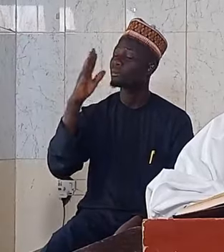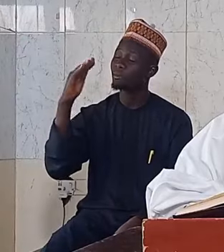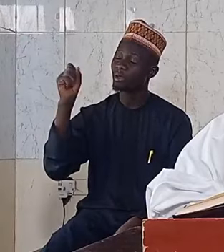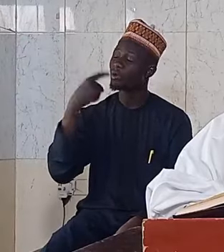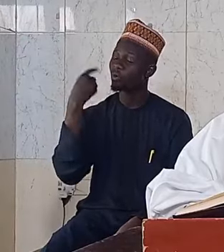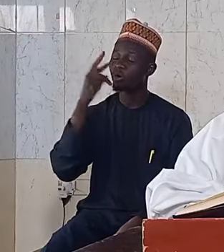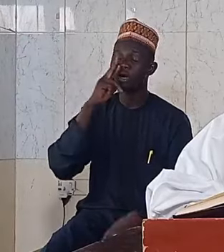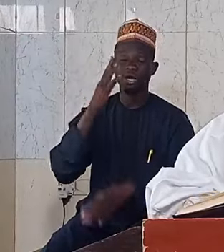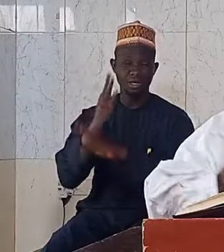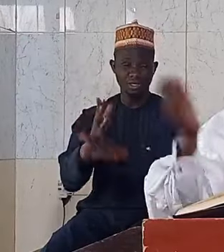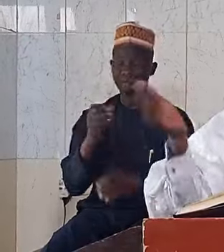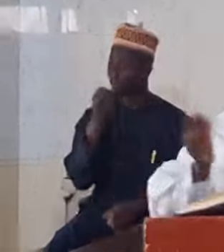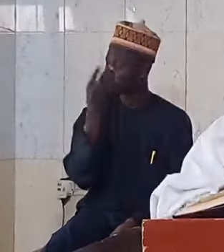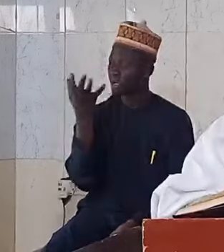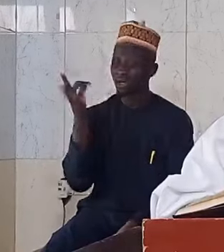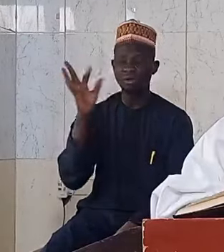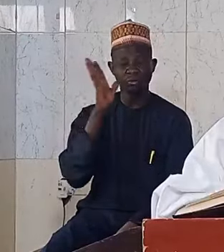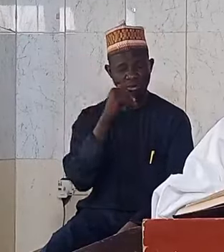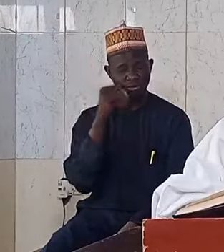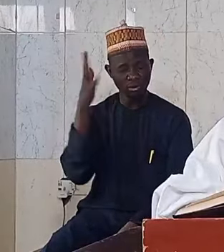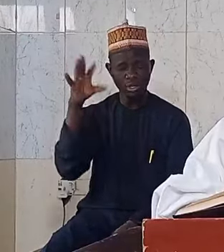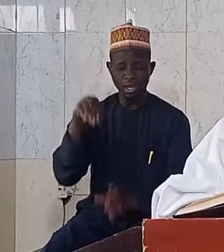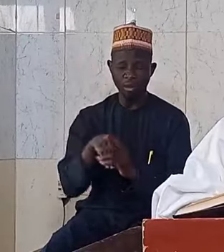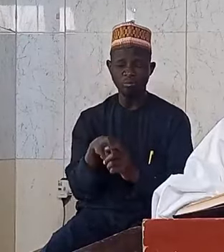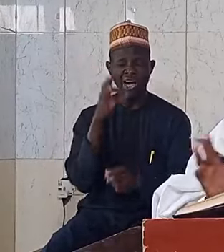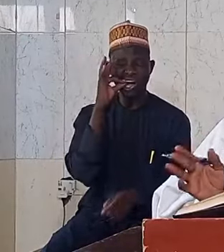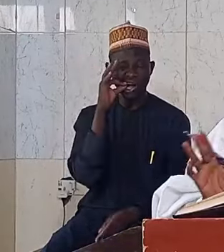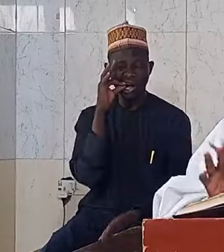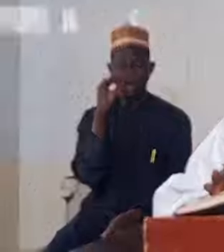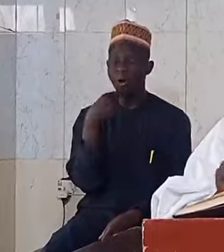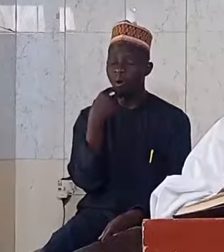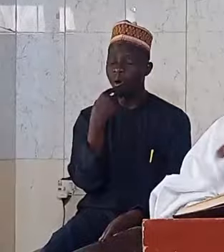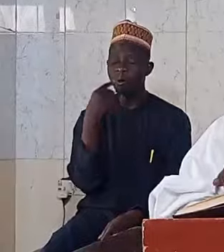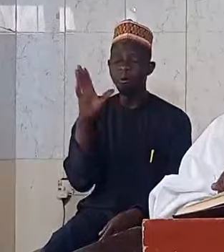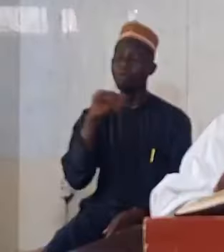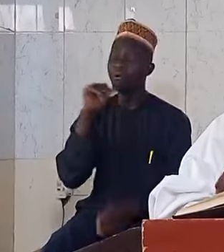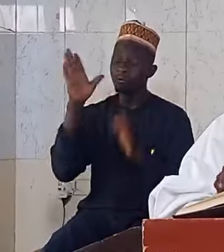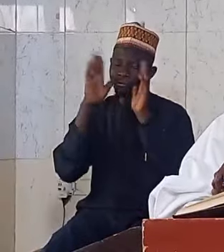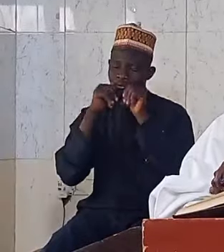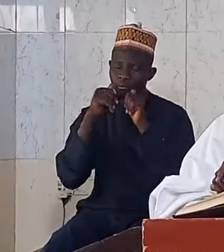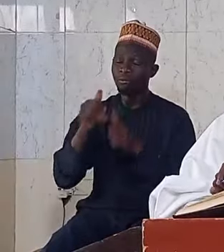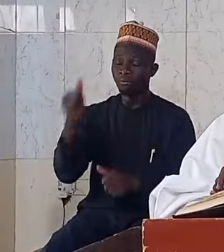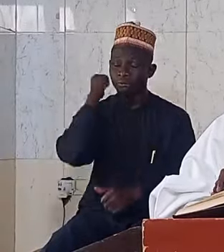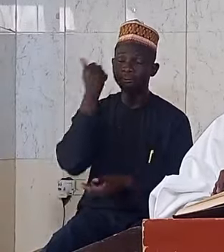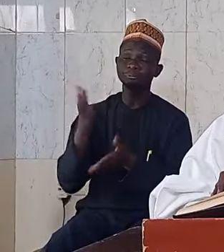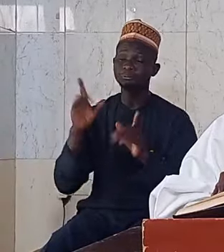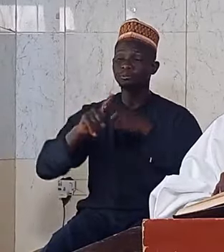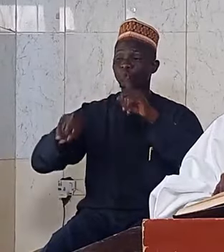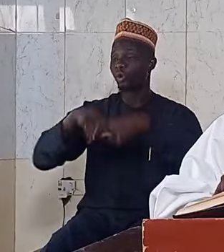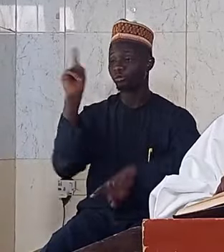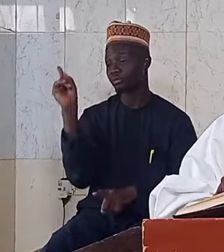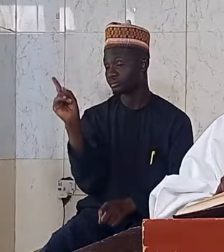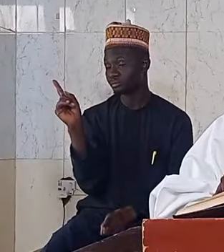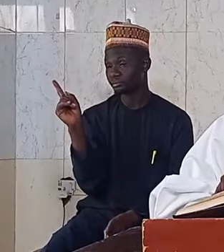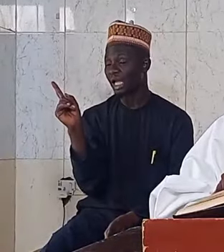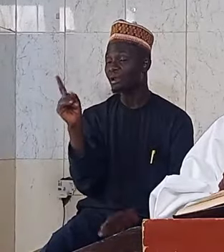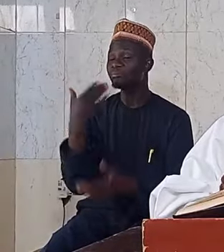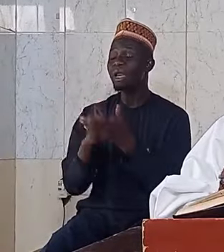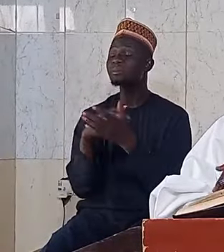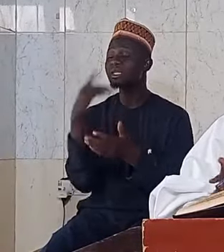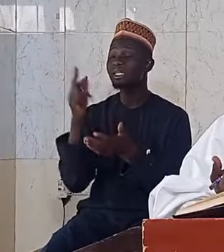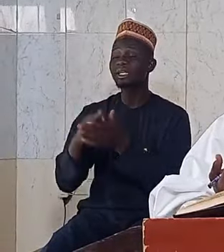hana da dai adadi mai yawa daga cikin waɗannan mustad'afin Ibn Abbas yana cewa an rawaito daga gare shi yana